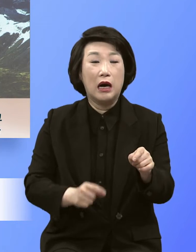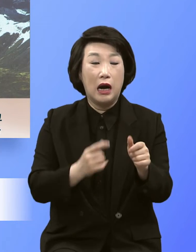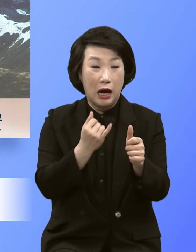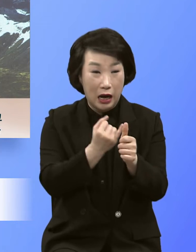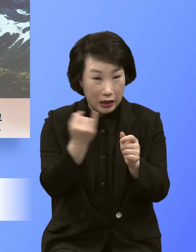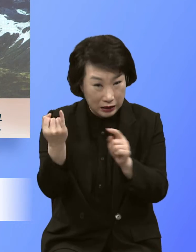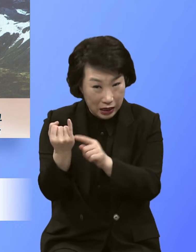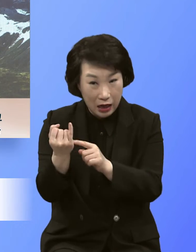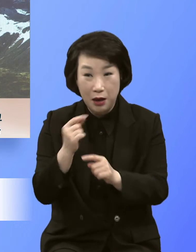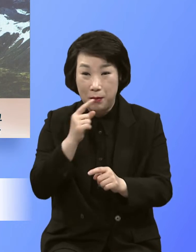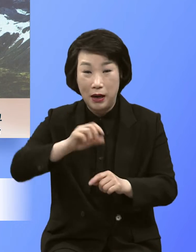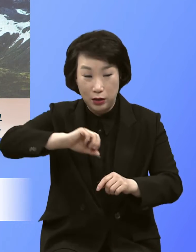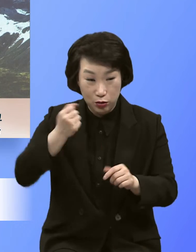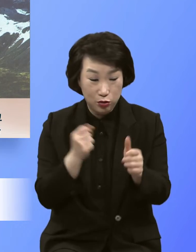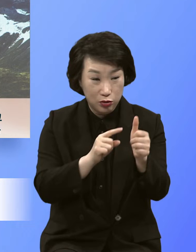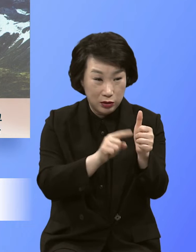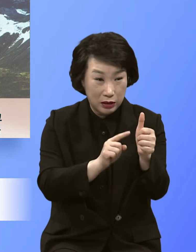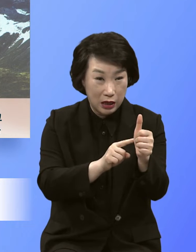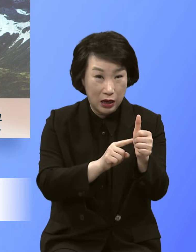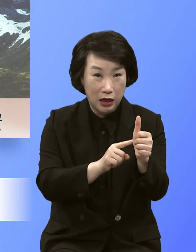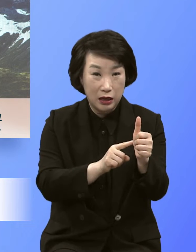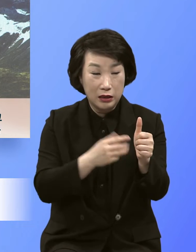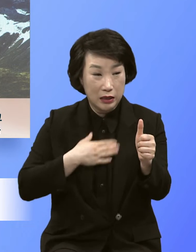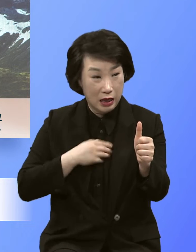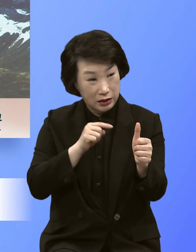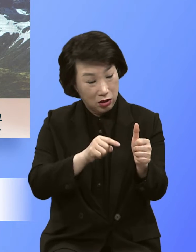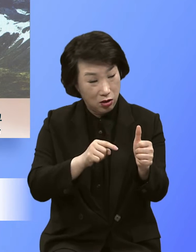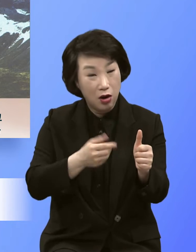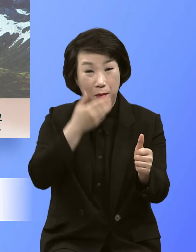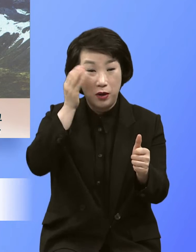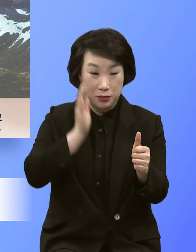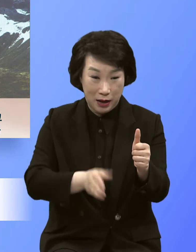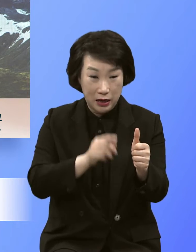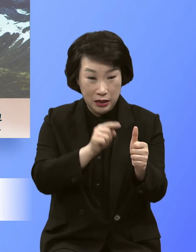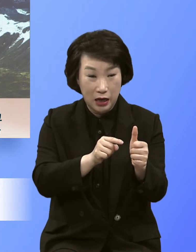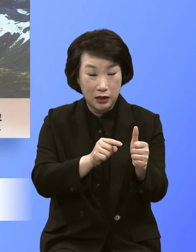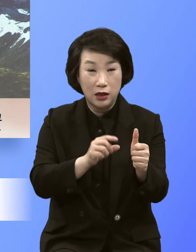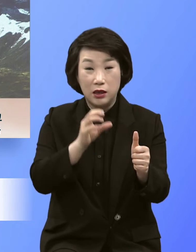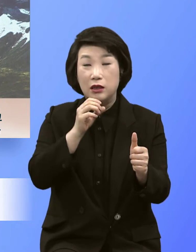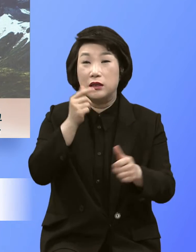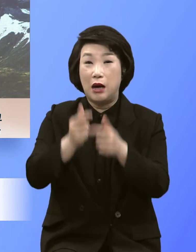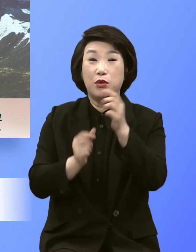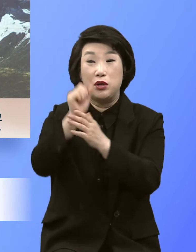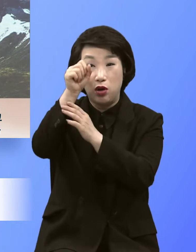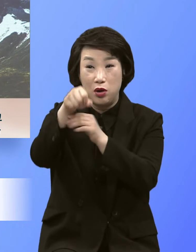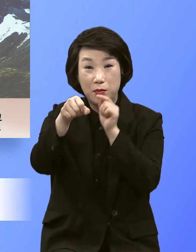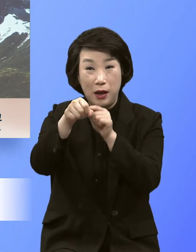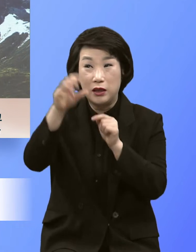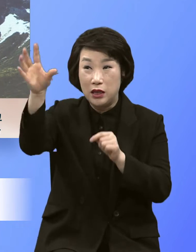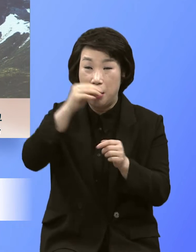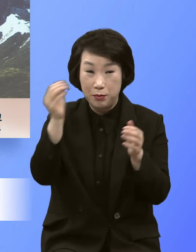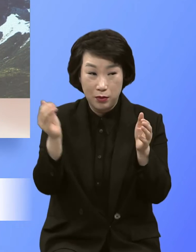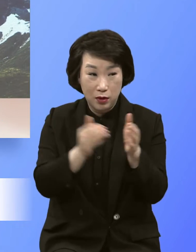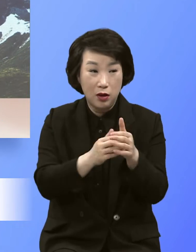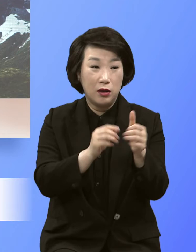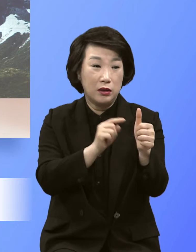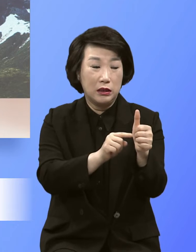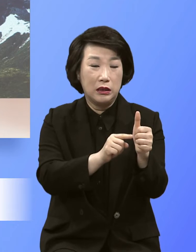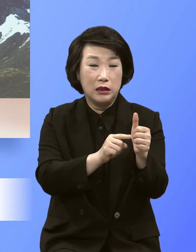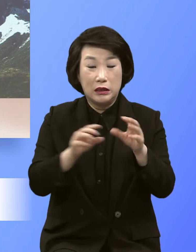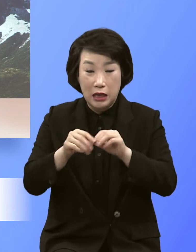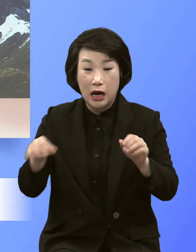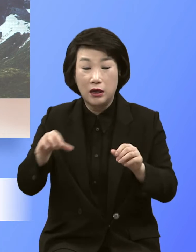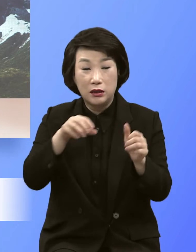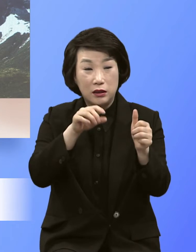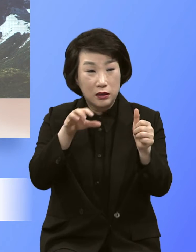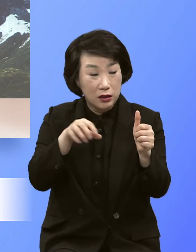네 아내의 말을 듣고 내가 너더러 먹지 말라 한 나무 실과를 먹었은즉